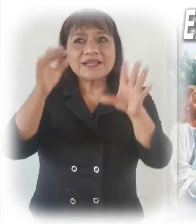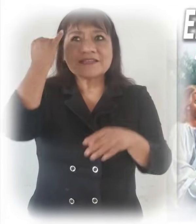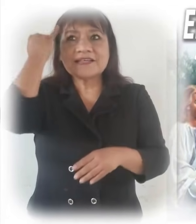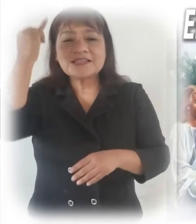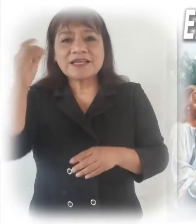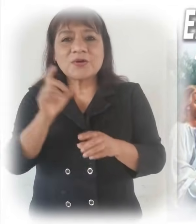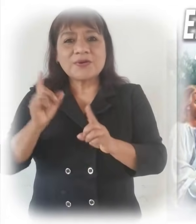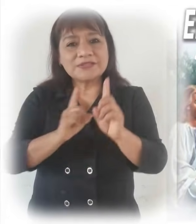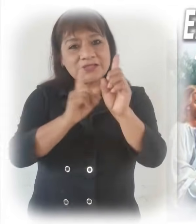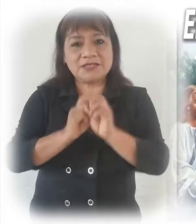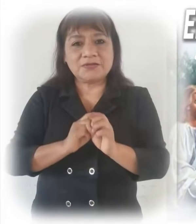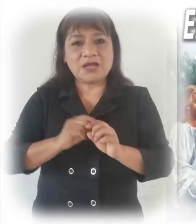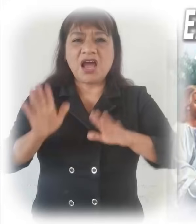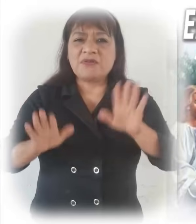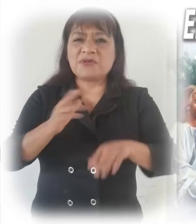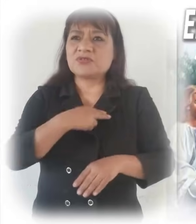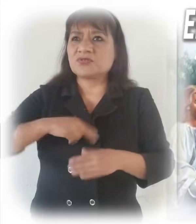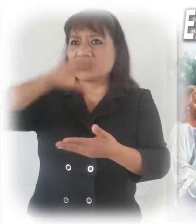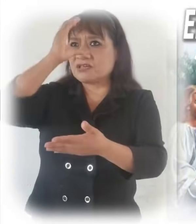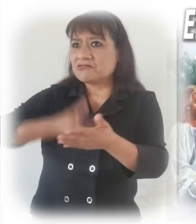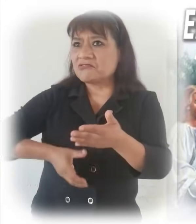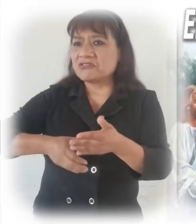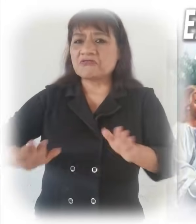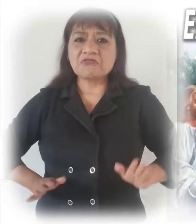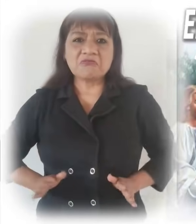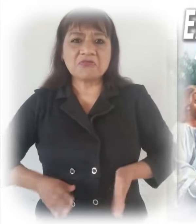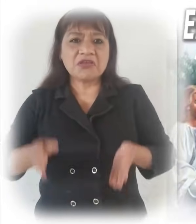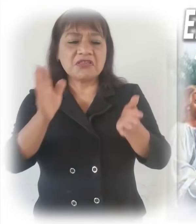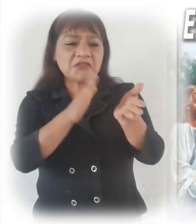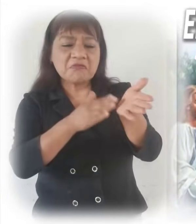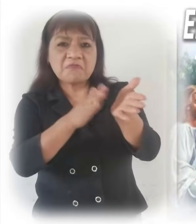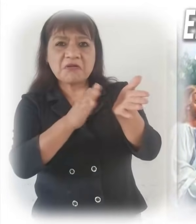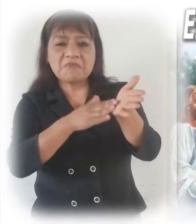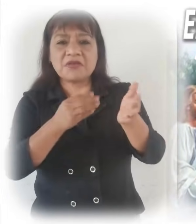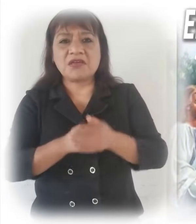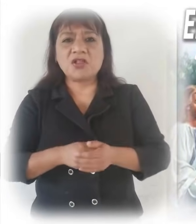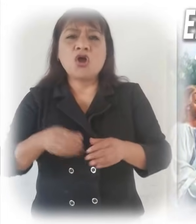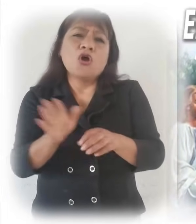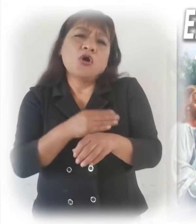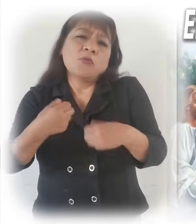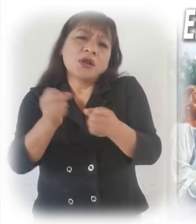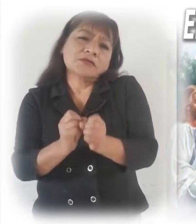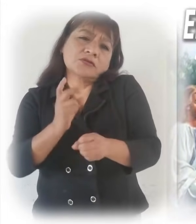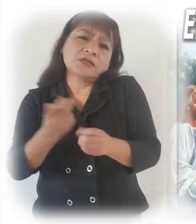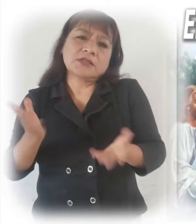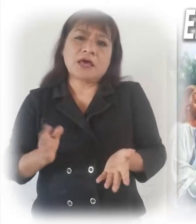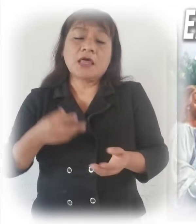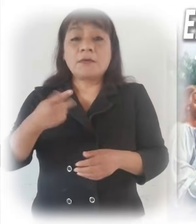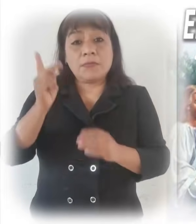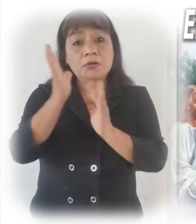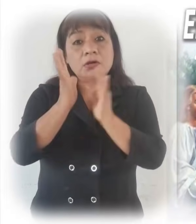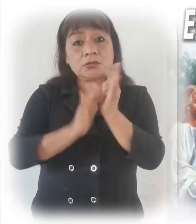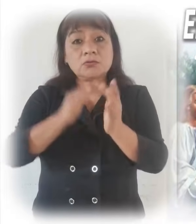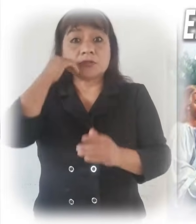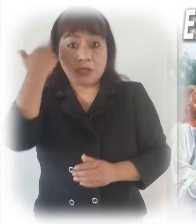veces somos católicos de conveniencia, de razones sociales, de papel, pero Cristo nos exige